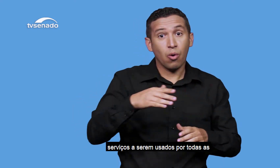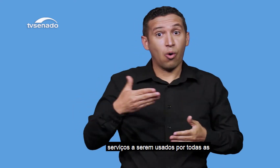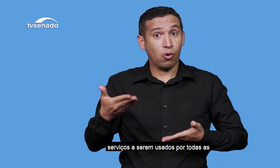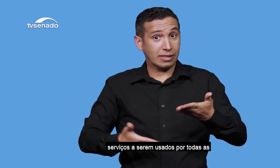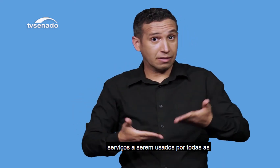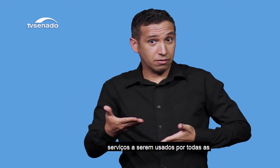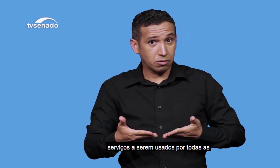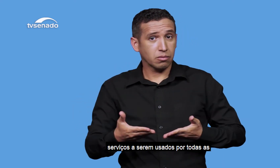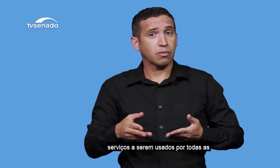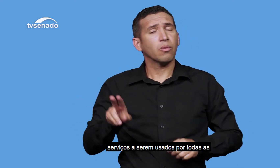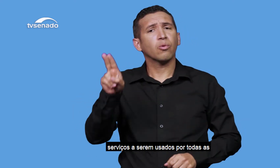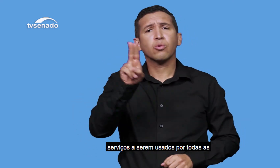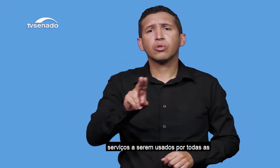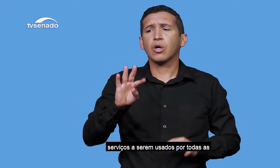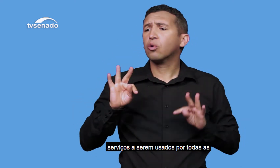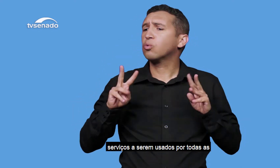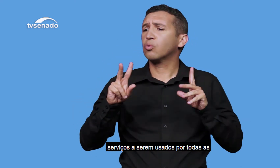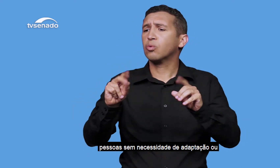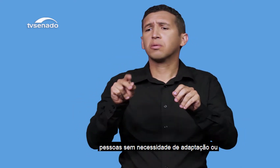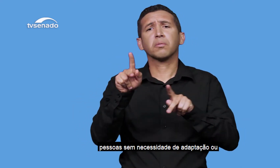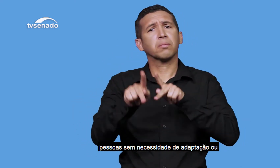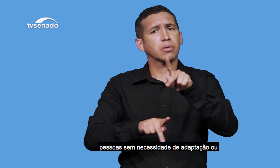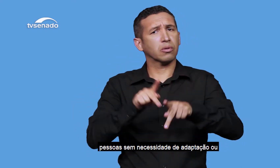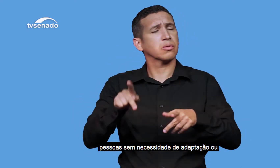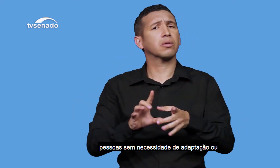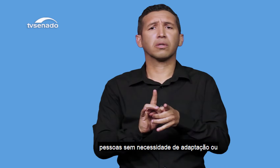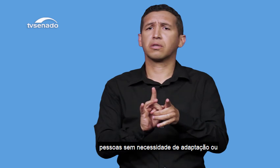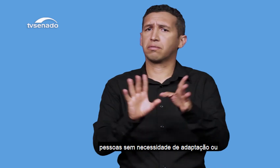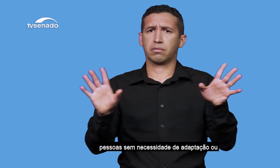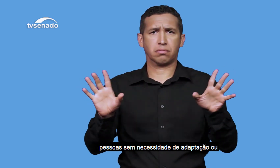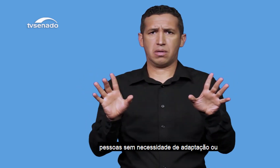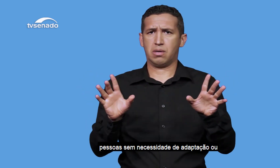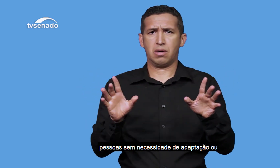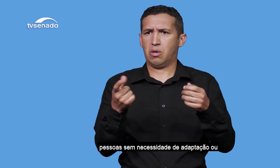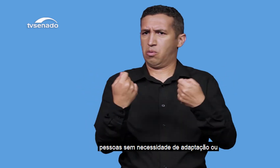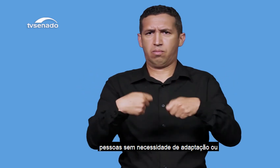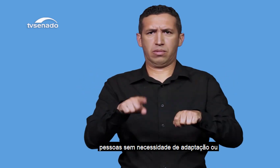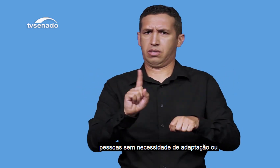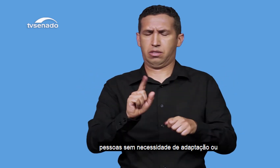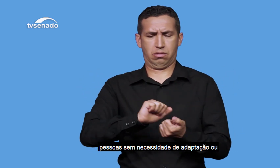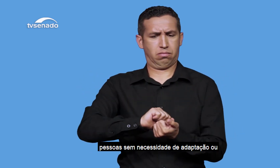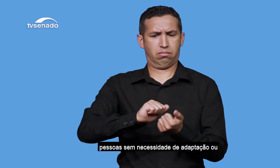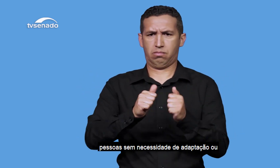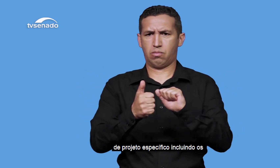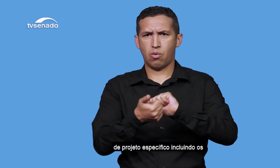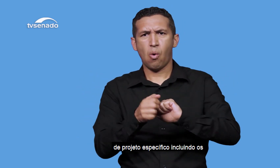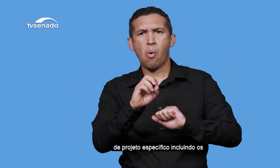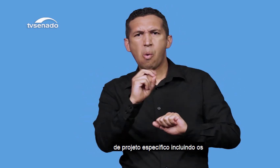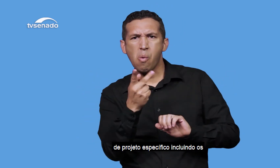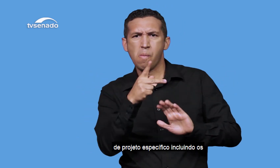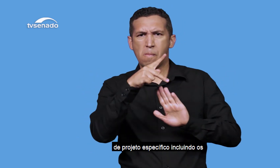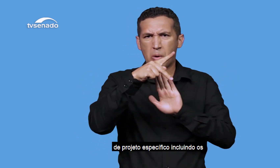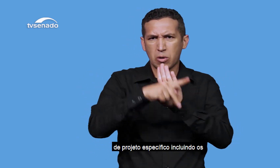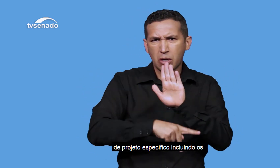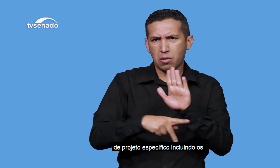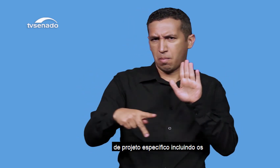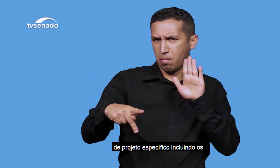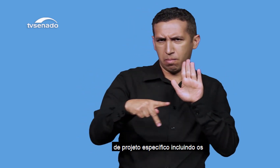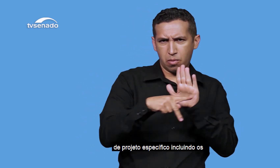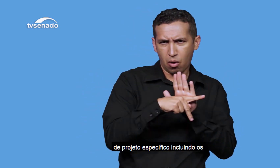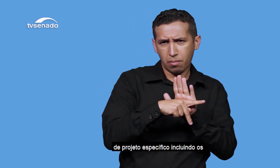serviços a serem usados por todas as pessoas sem necessidade de adaptação ou de projeto específico